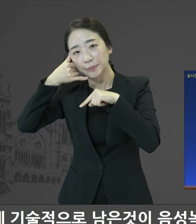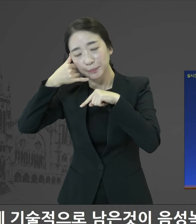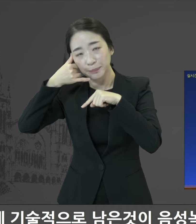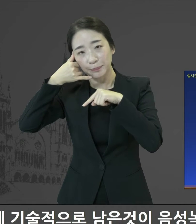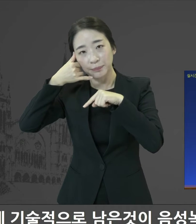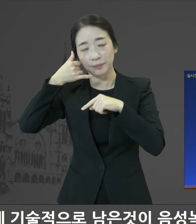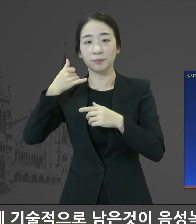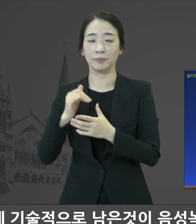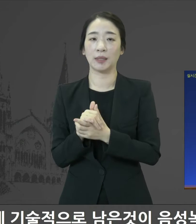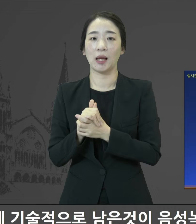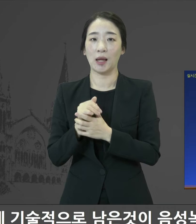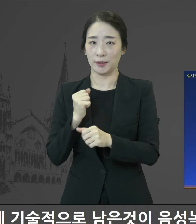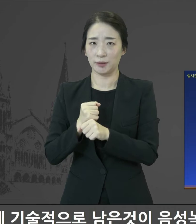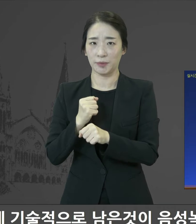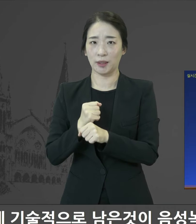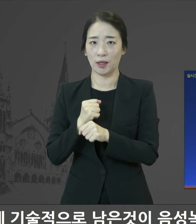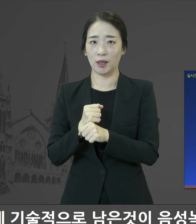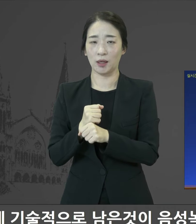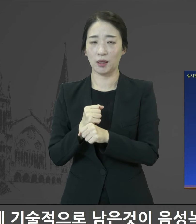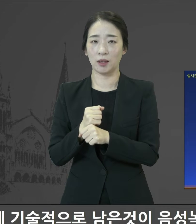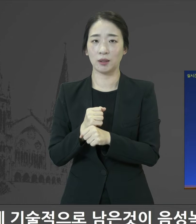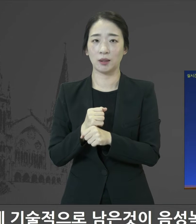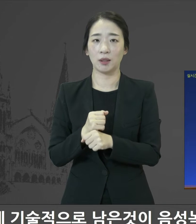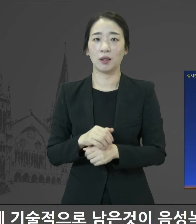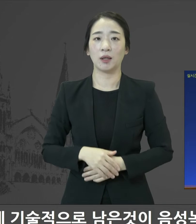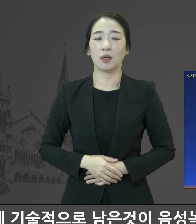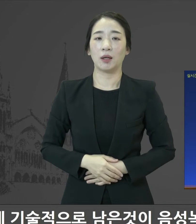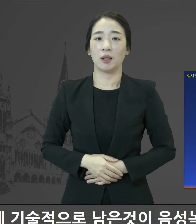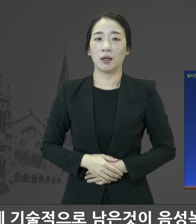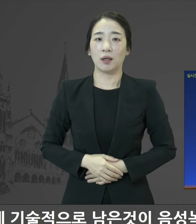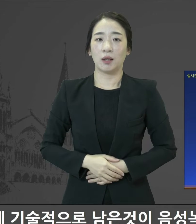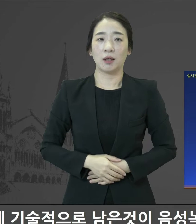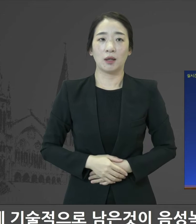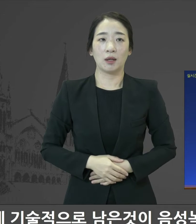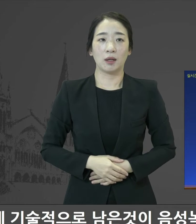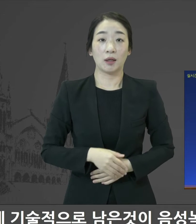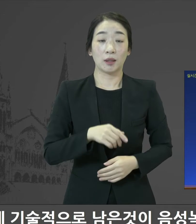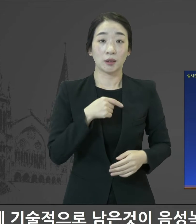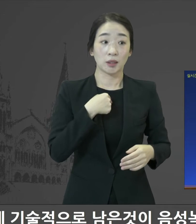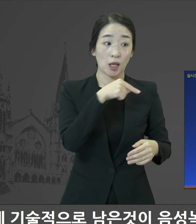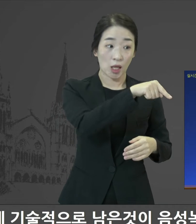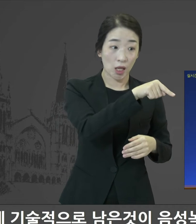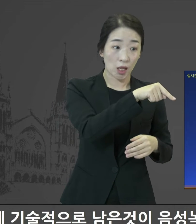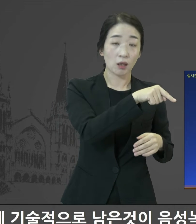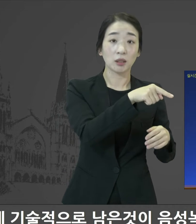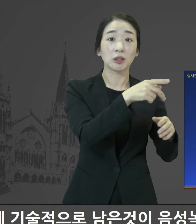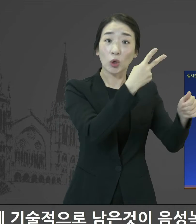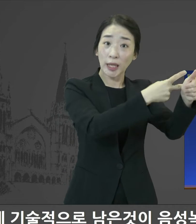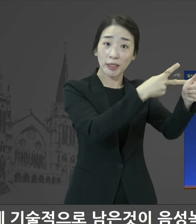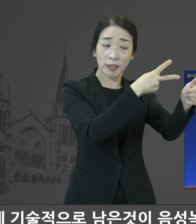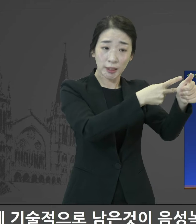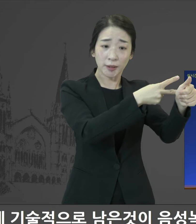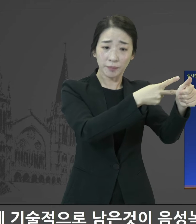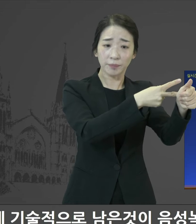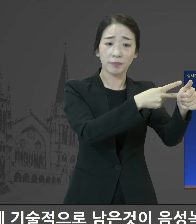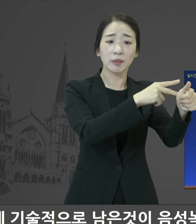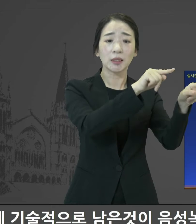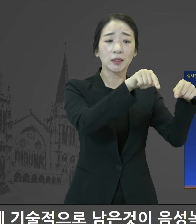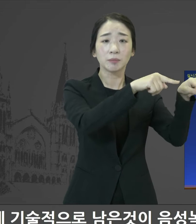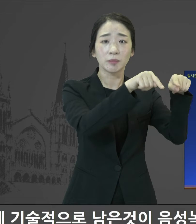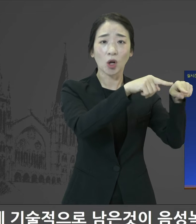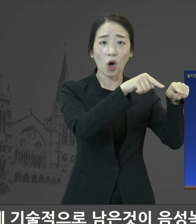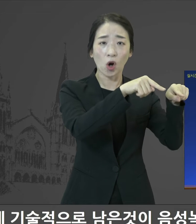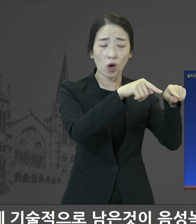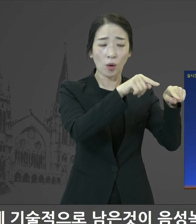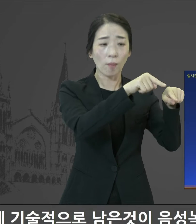음성 녹음이 어떻게 돼 있었냐면, 이 메시지는 미스터 한을 위한 메시지입니다. 미스터 한이 아니면 듣지